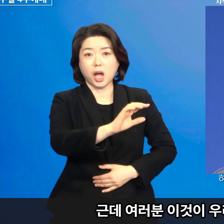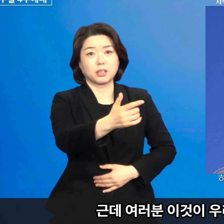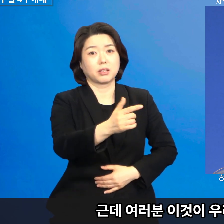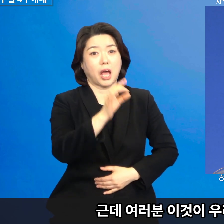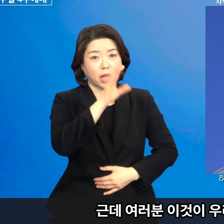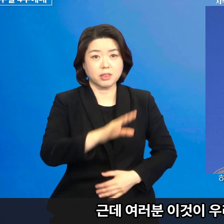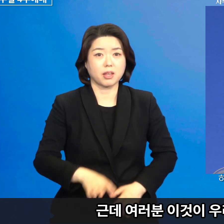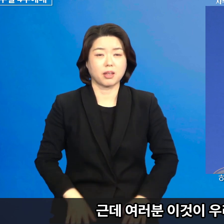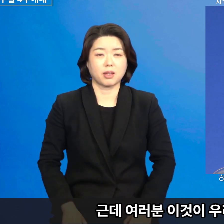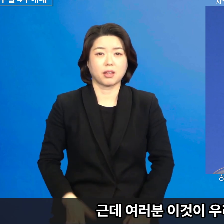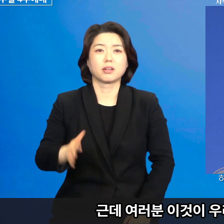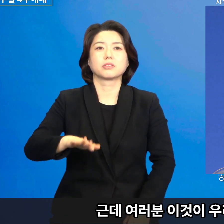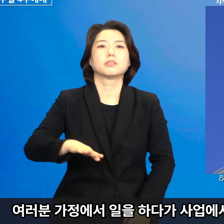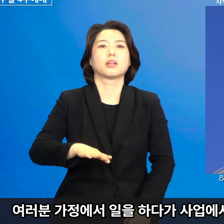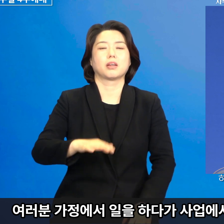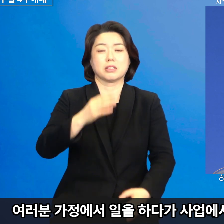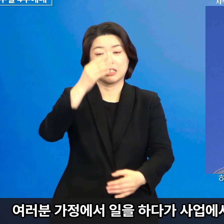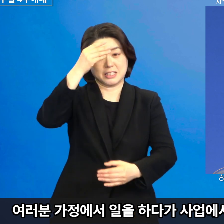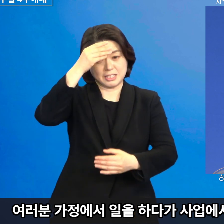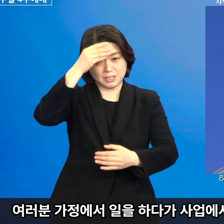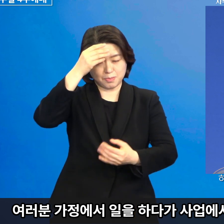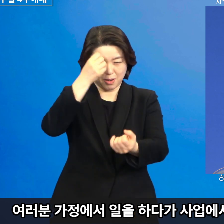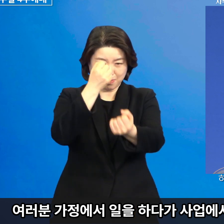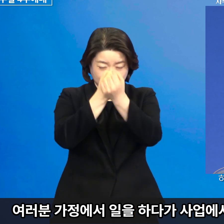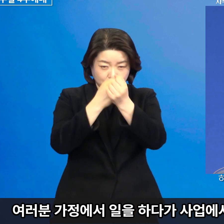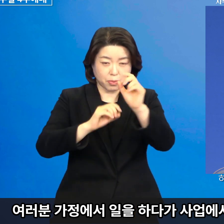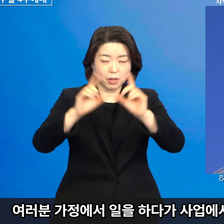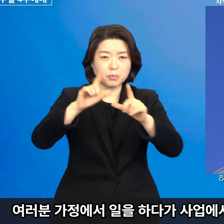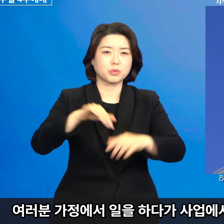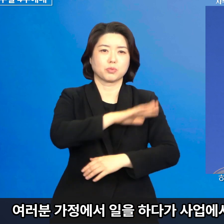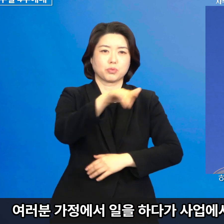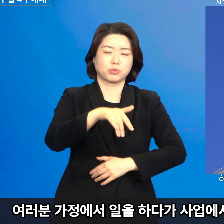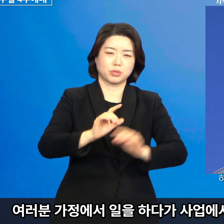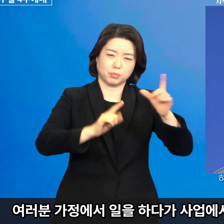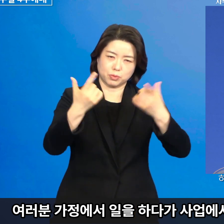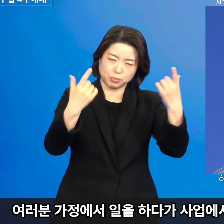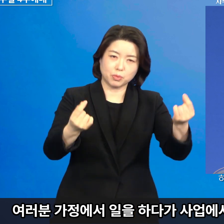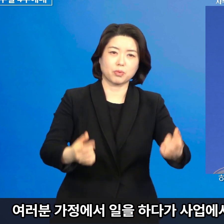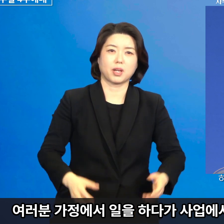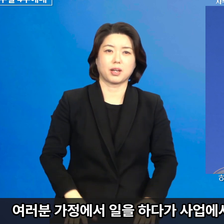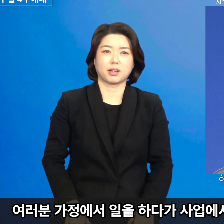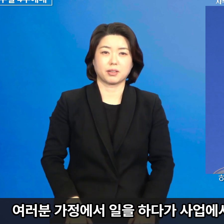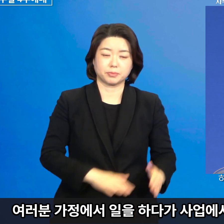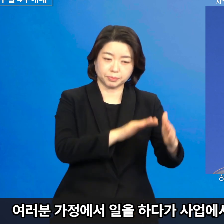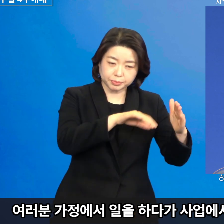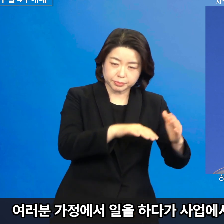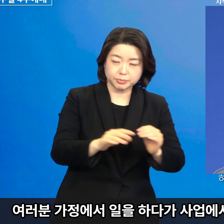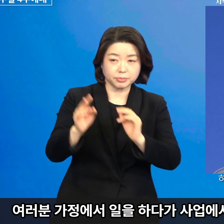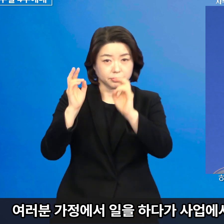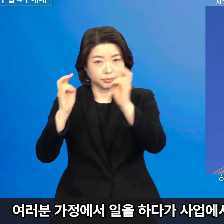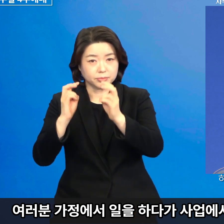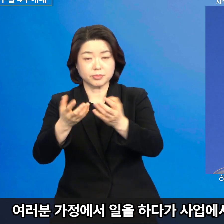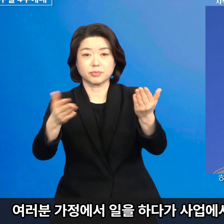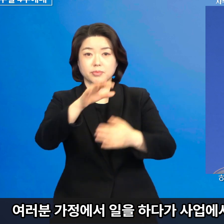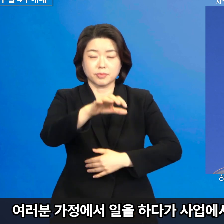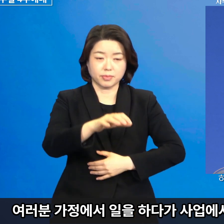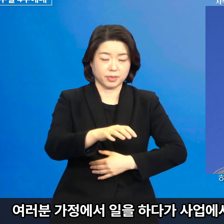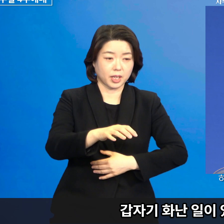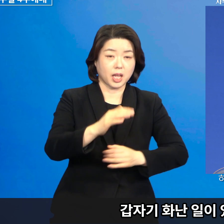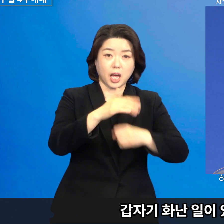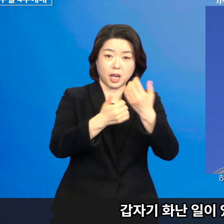이것이 우리의 모습이라니까요. 여러분, 가정에서 일을 하다가, 사업에서, 직장에서, 심지어 사역을